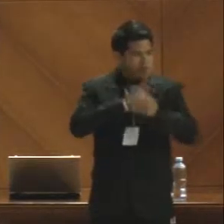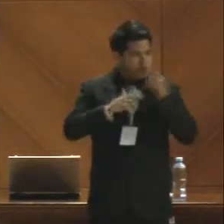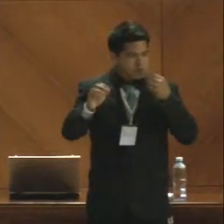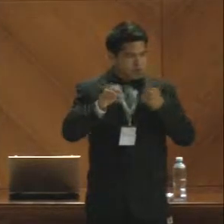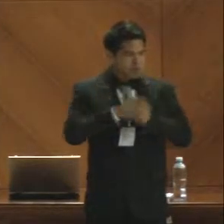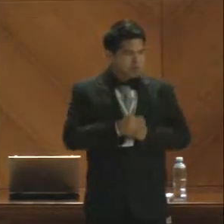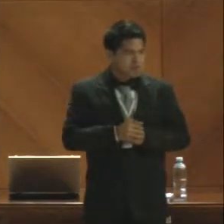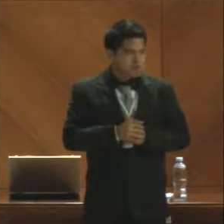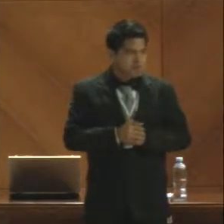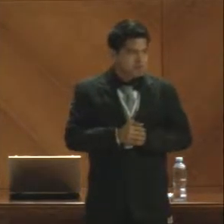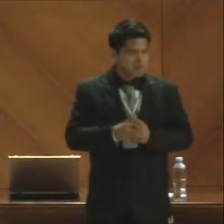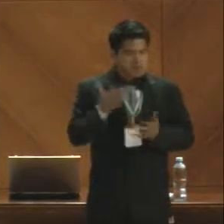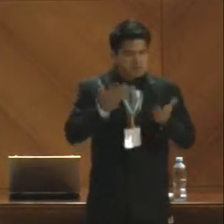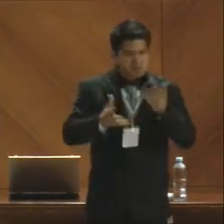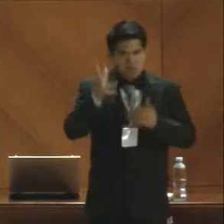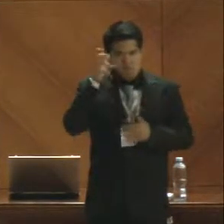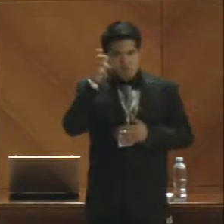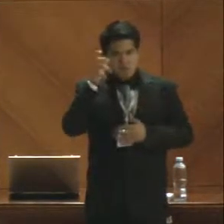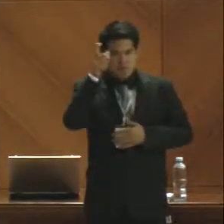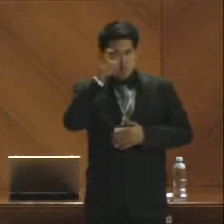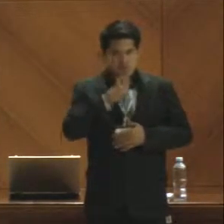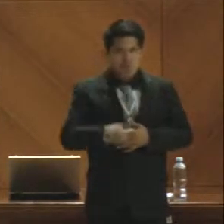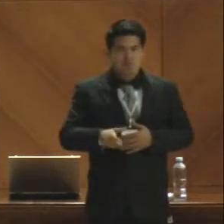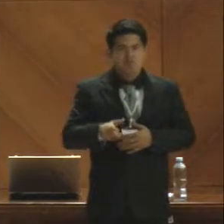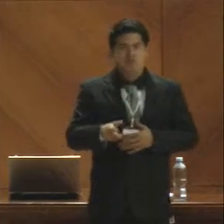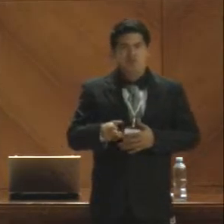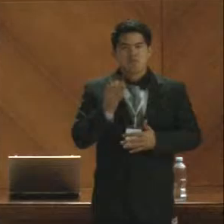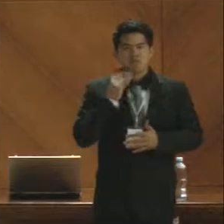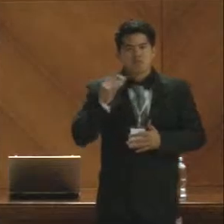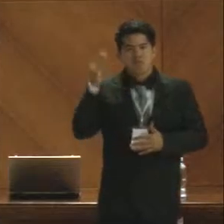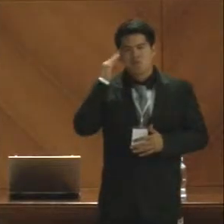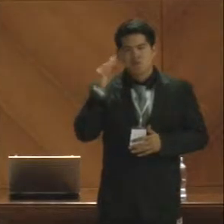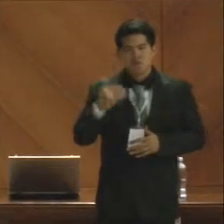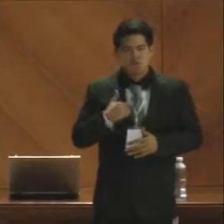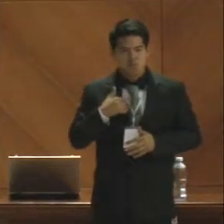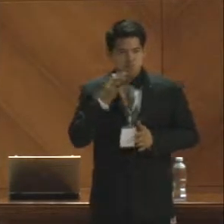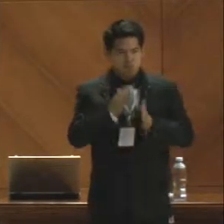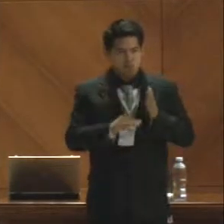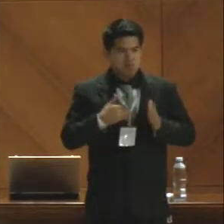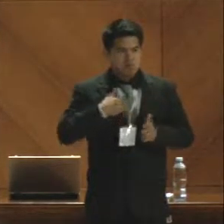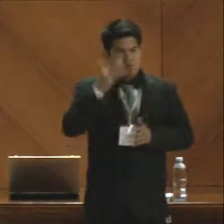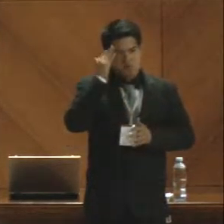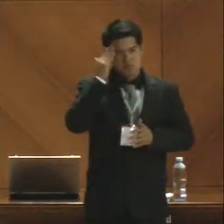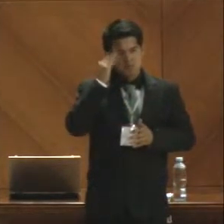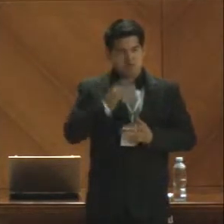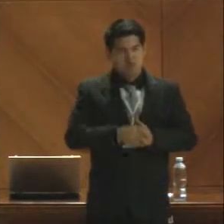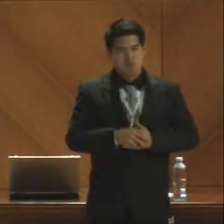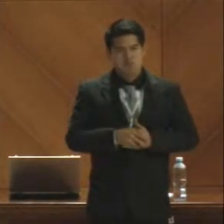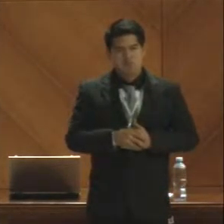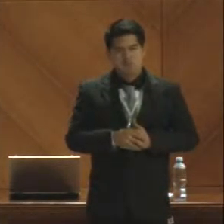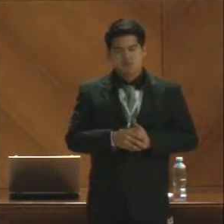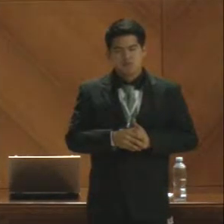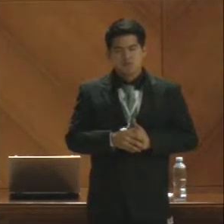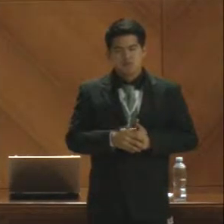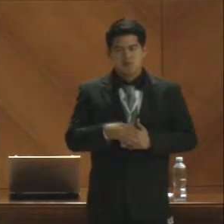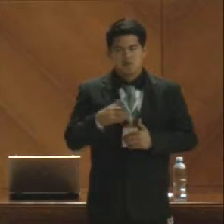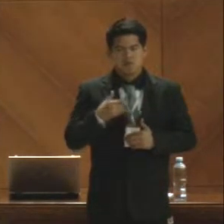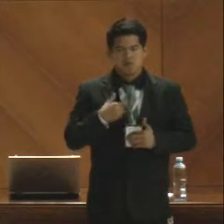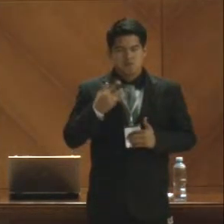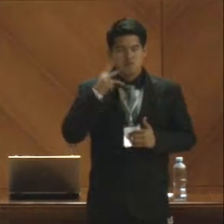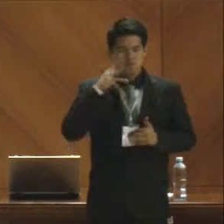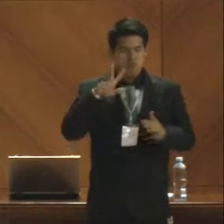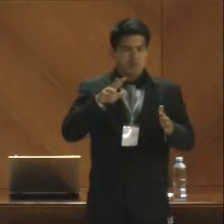Porque yo creo que las personas adultas, ok, tengo Facebook, sé que me espían, sé todo, pero estoy informado y voy a tomar la decisión de dejarme espiar,